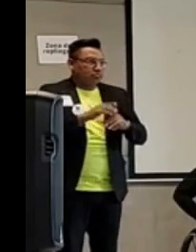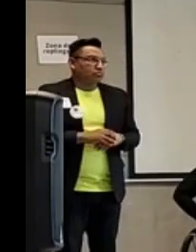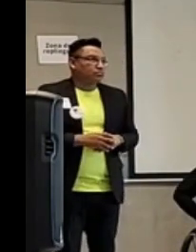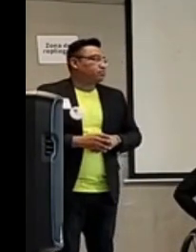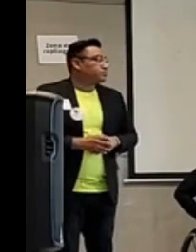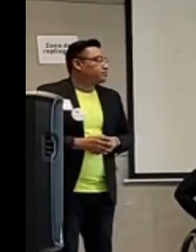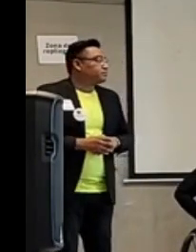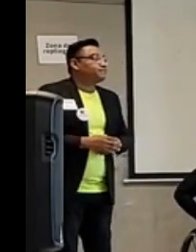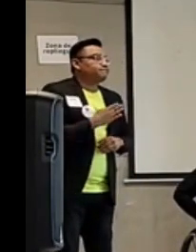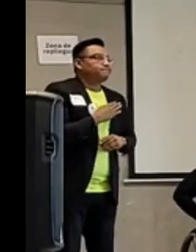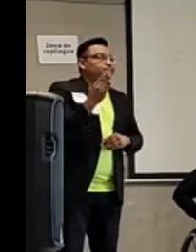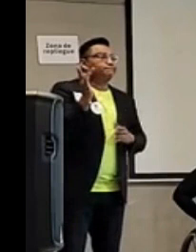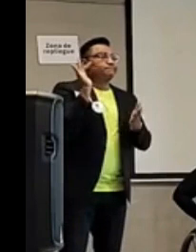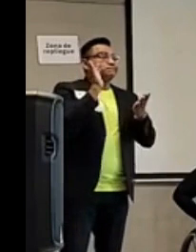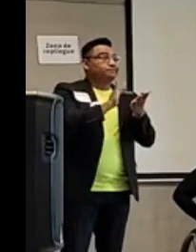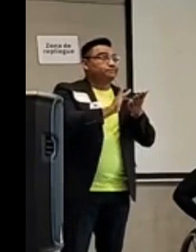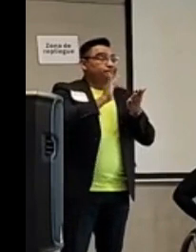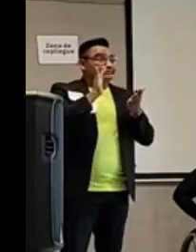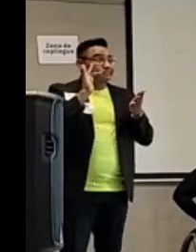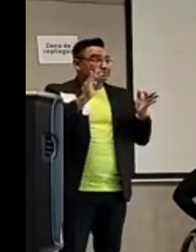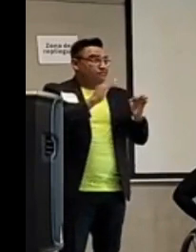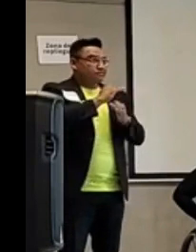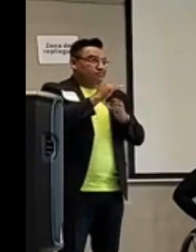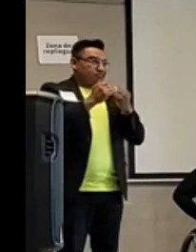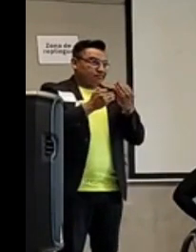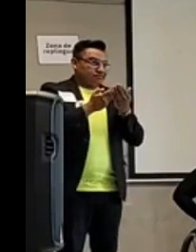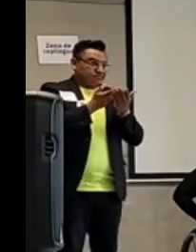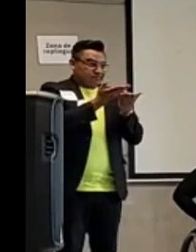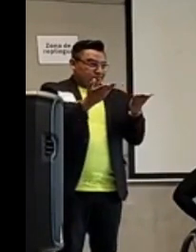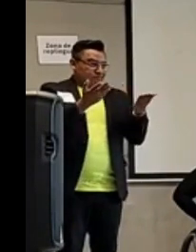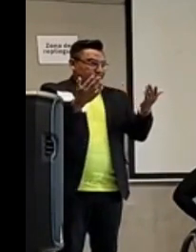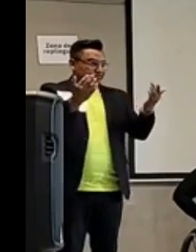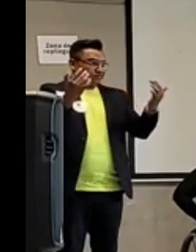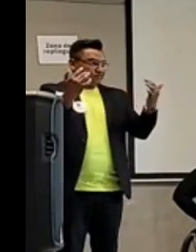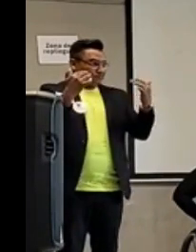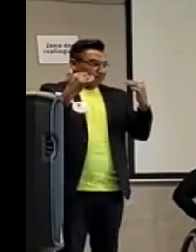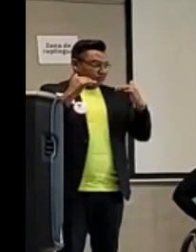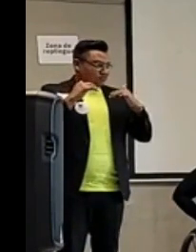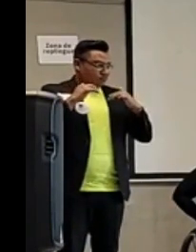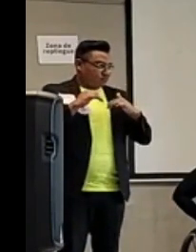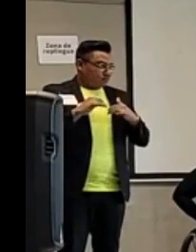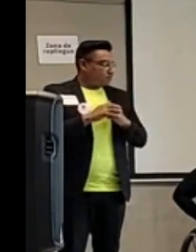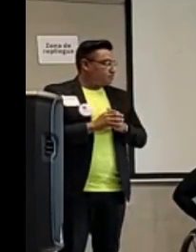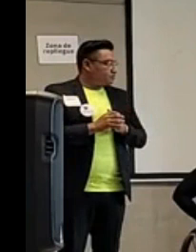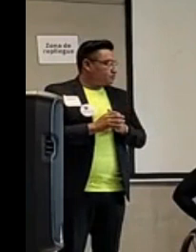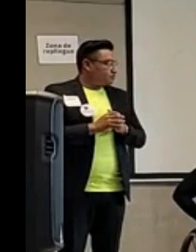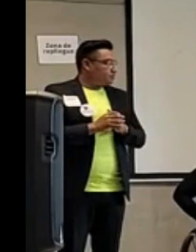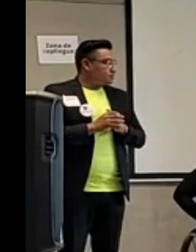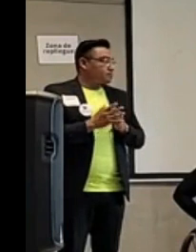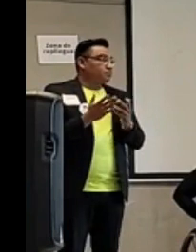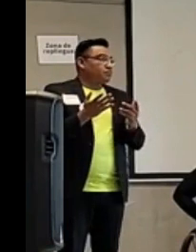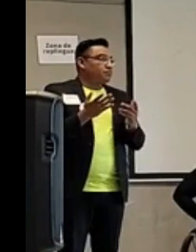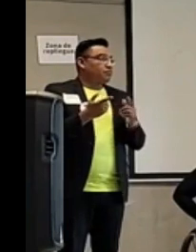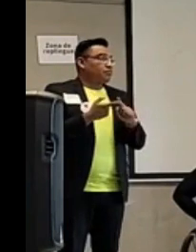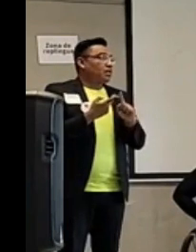bueno pues muchísimas gracias a todos los que asistieron a esta conferencia a los